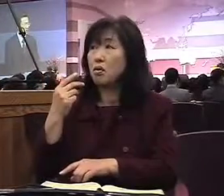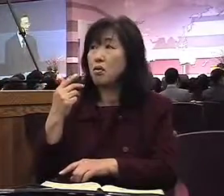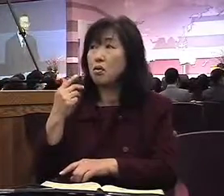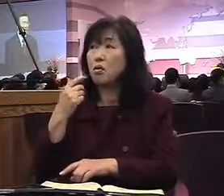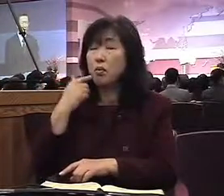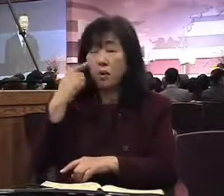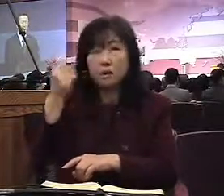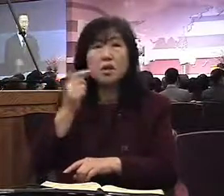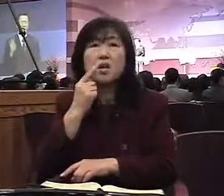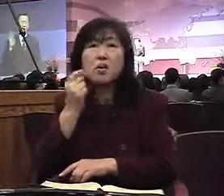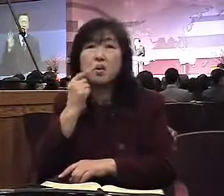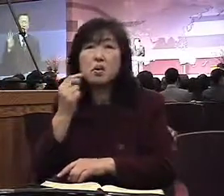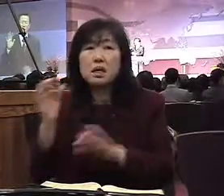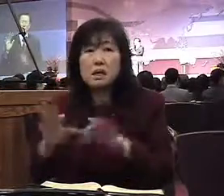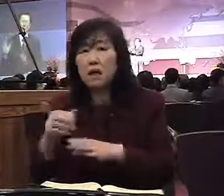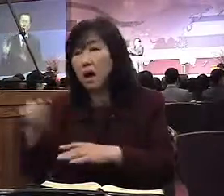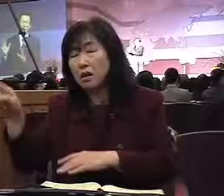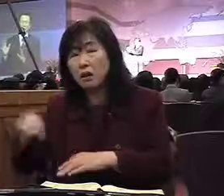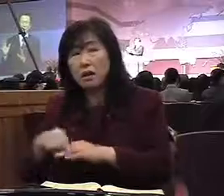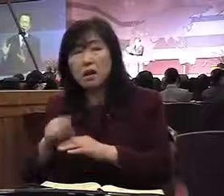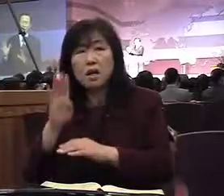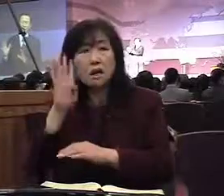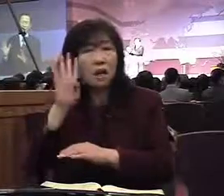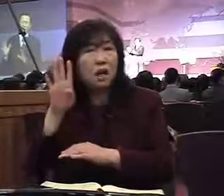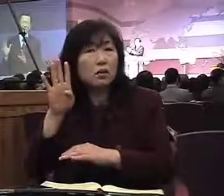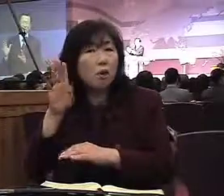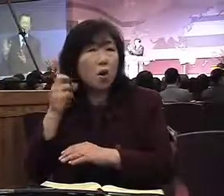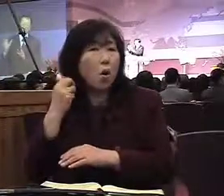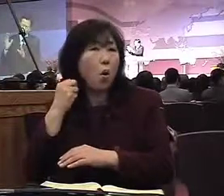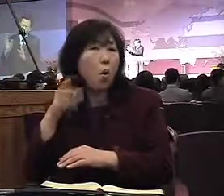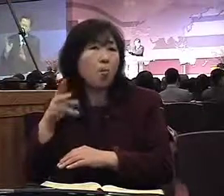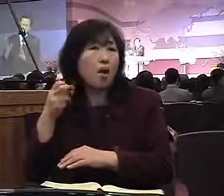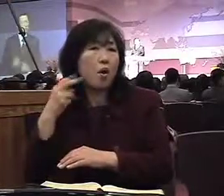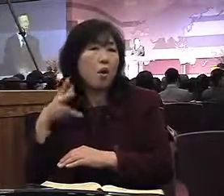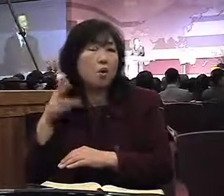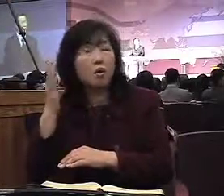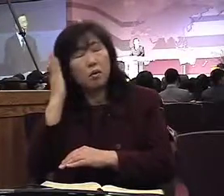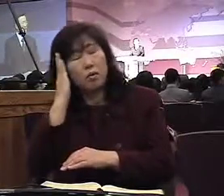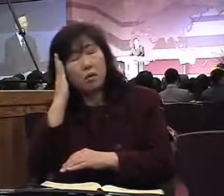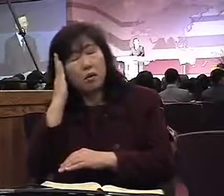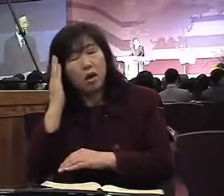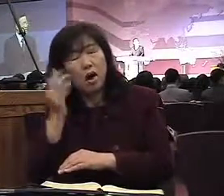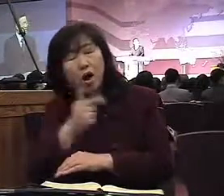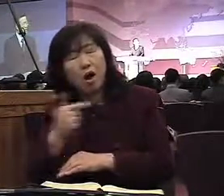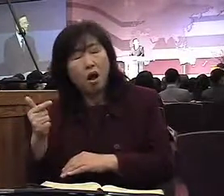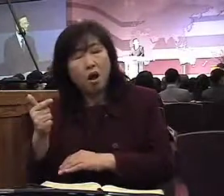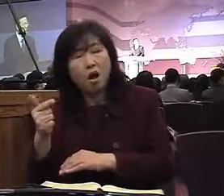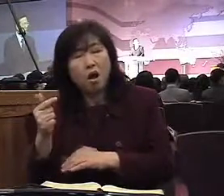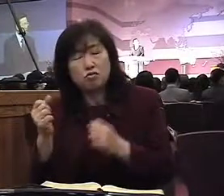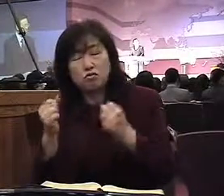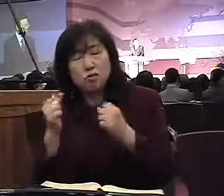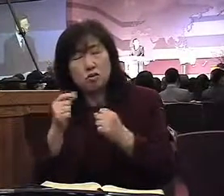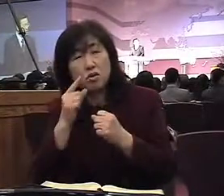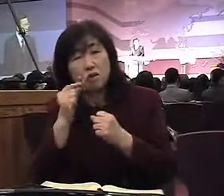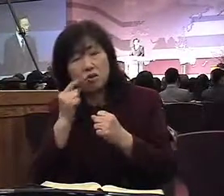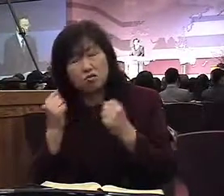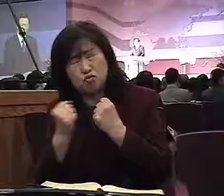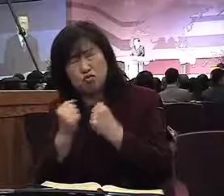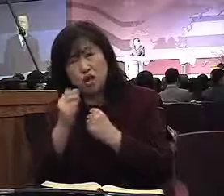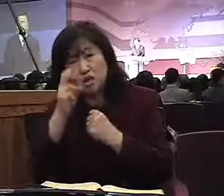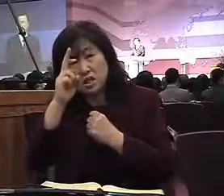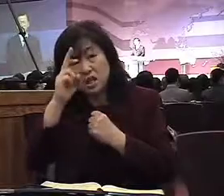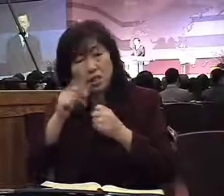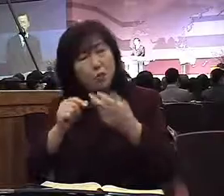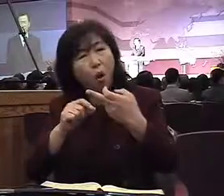세미나에서 4일을 호텔에서 묵었는데 너무너무 추워서 고생. 12월 달에 일본도 역시 겨울 아닙니까?